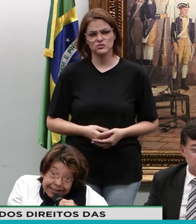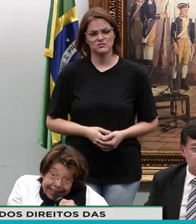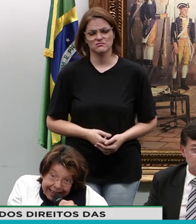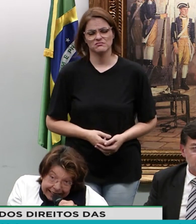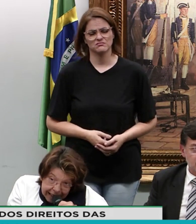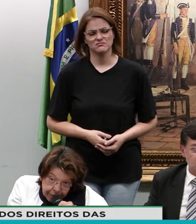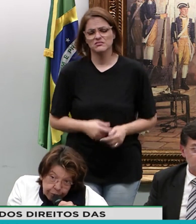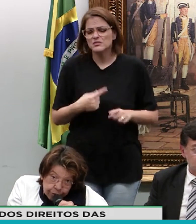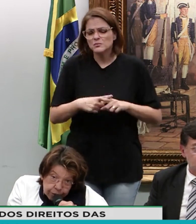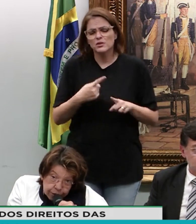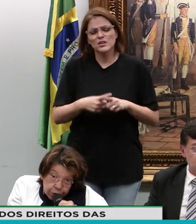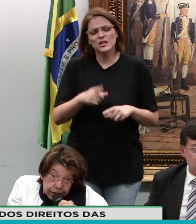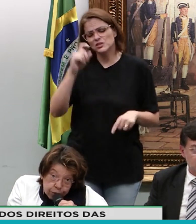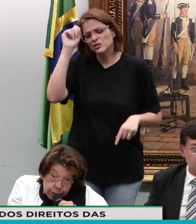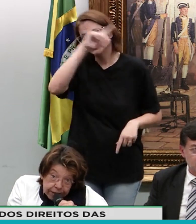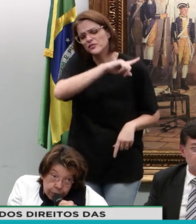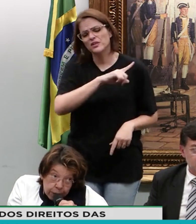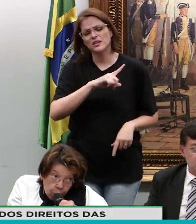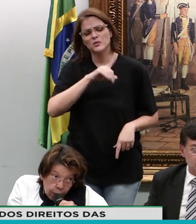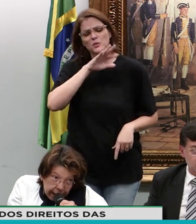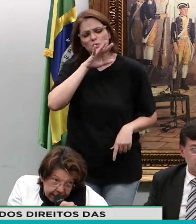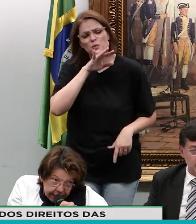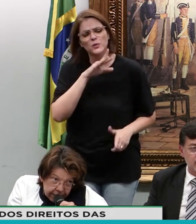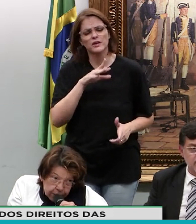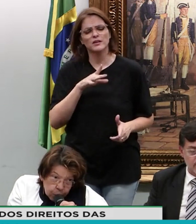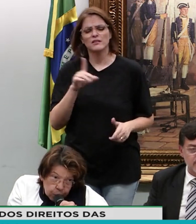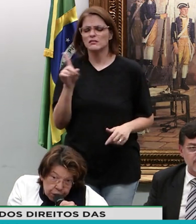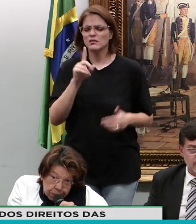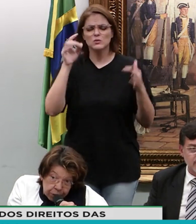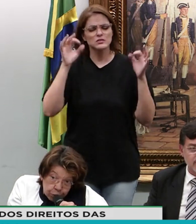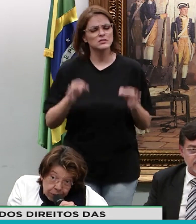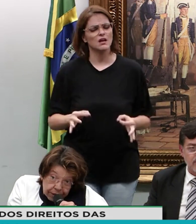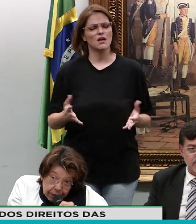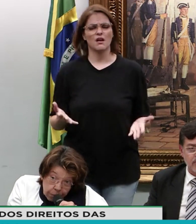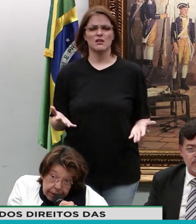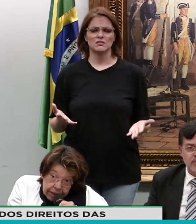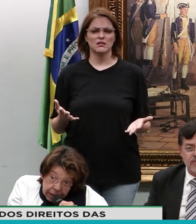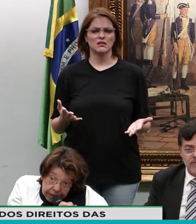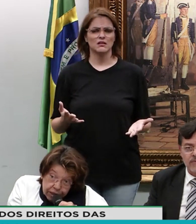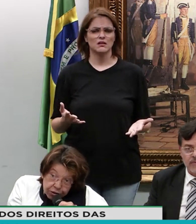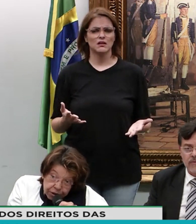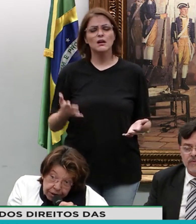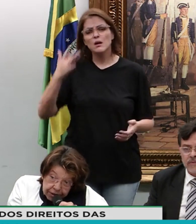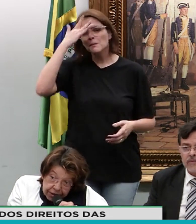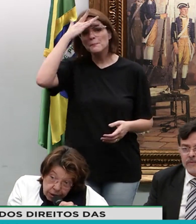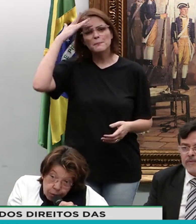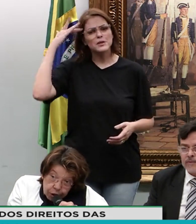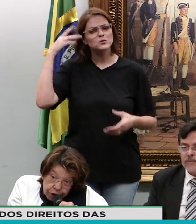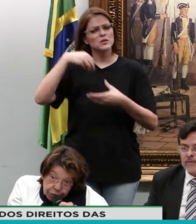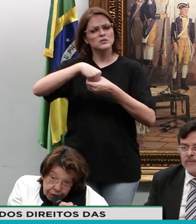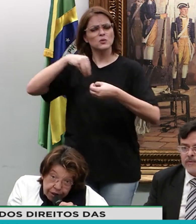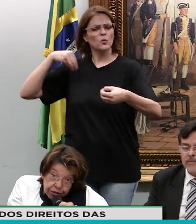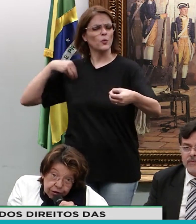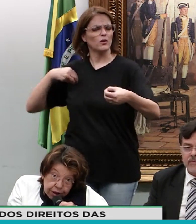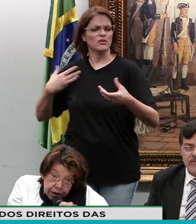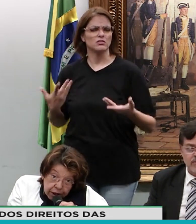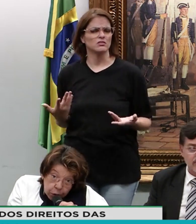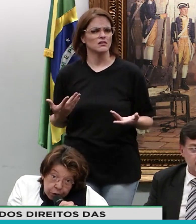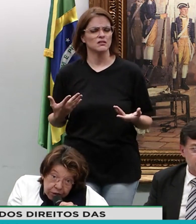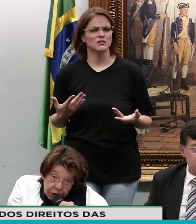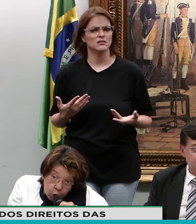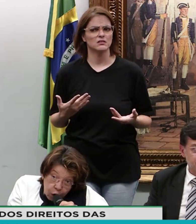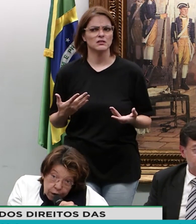desagradável, de uma situação incorreta, onde as pessoas são banidas, são, muitas vezes,